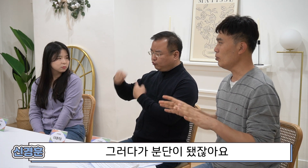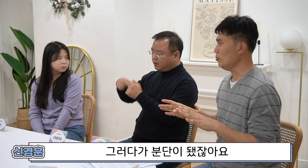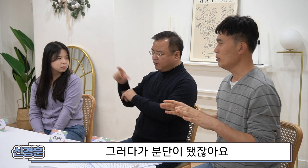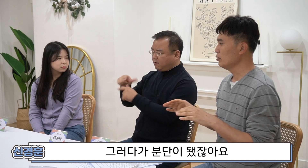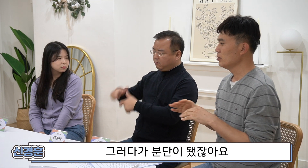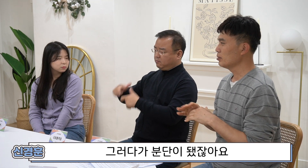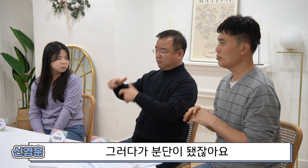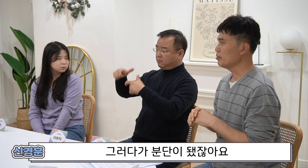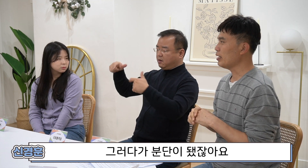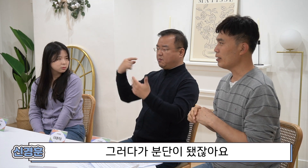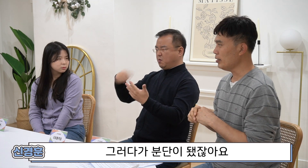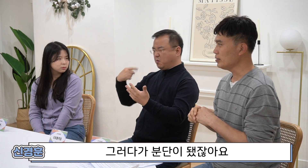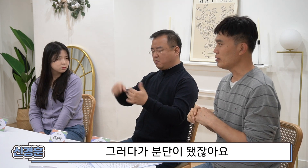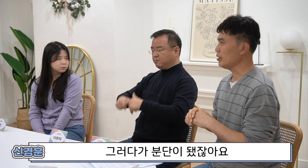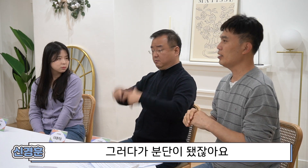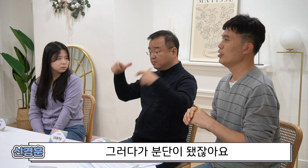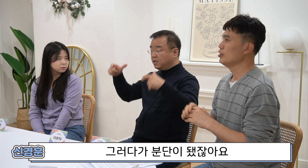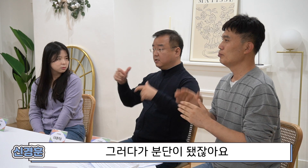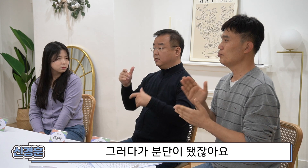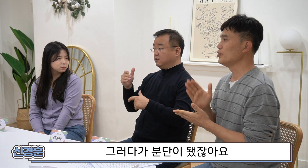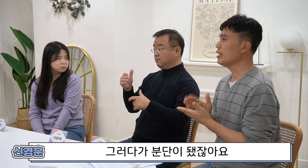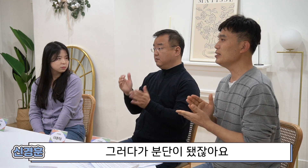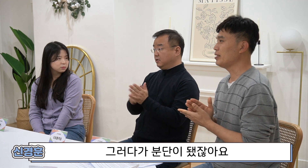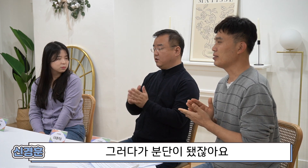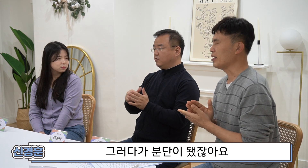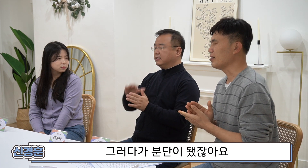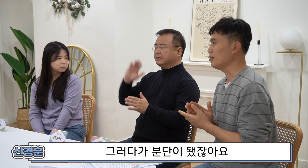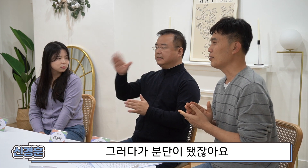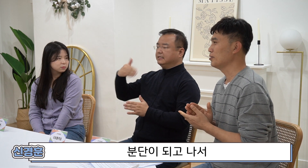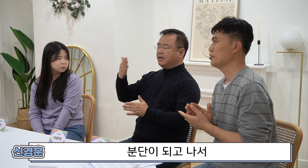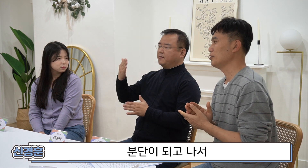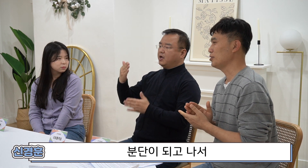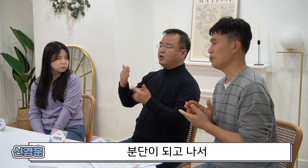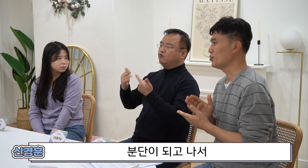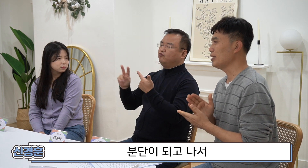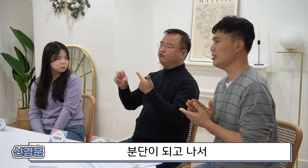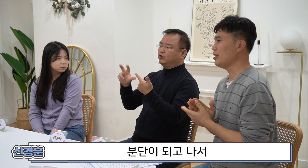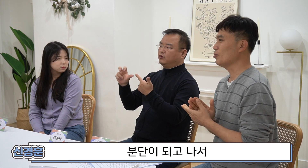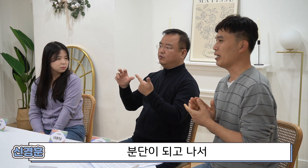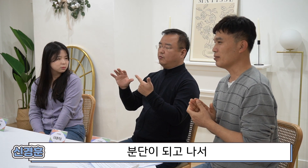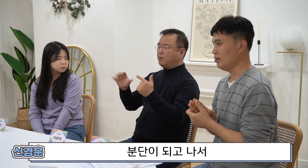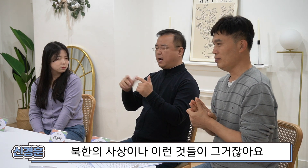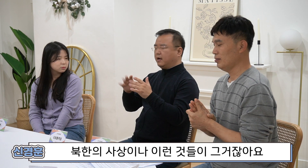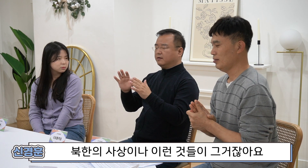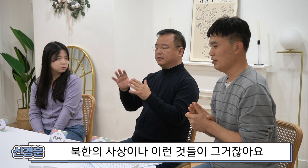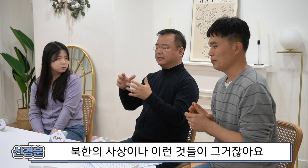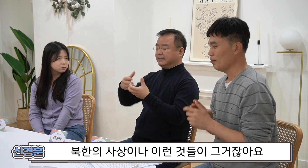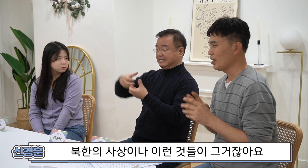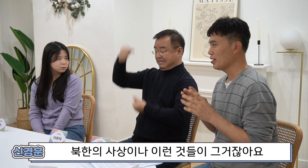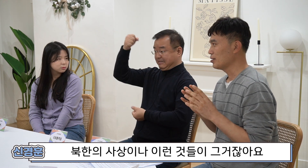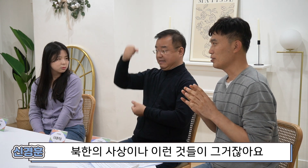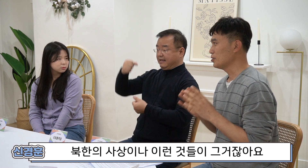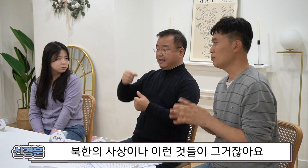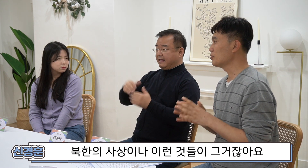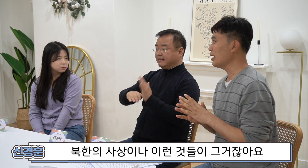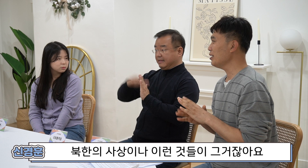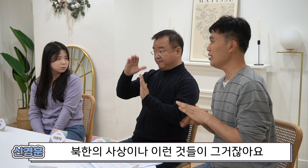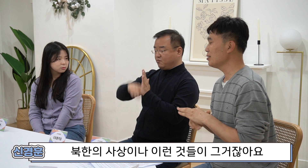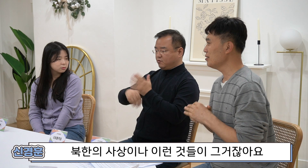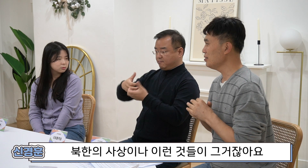됐고, 그러다가 이제 분단이 됐잖아요. 분단이 되고 나서 그 북한의 그런